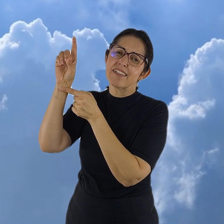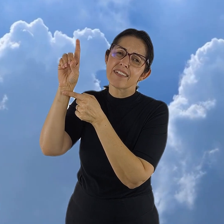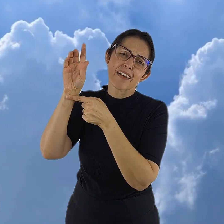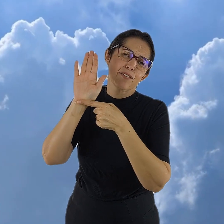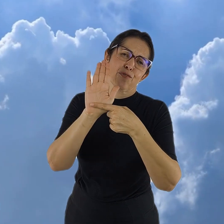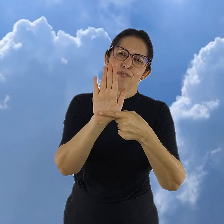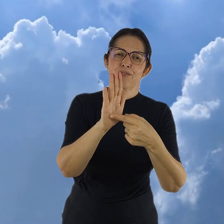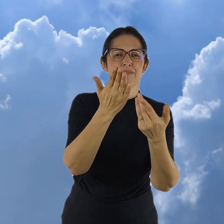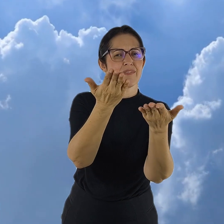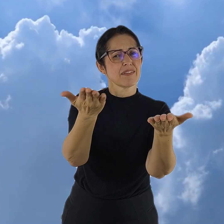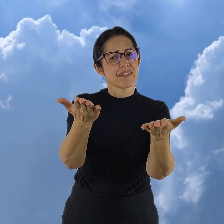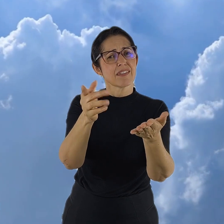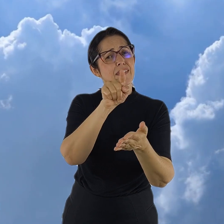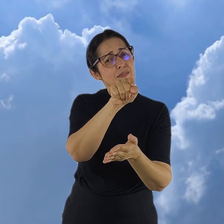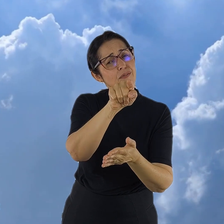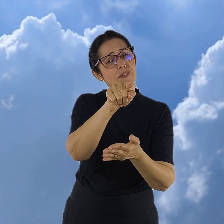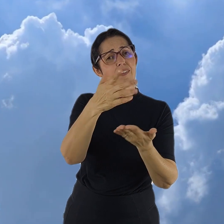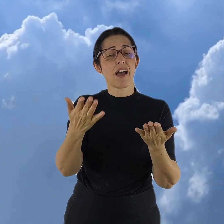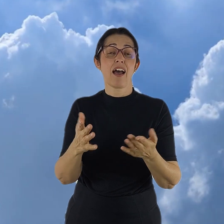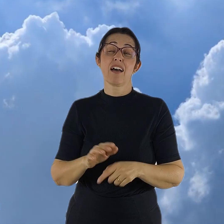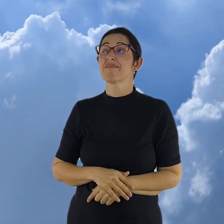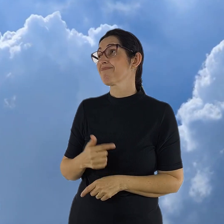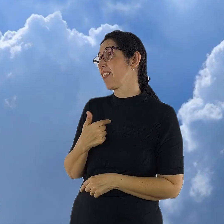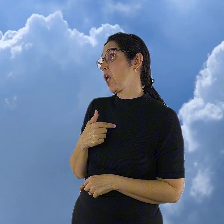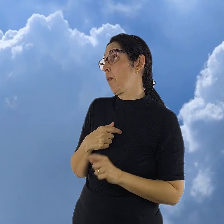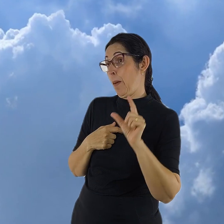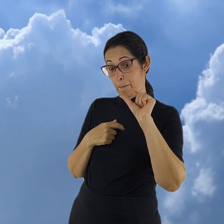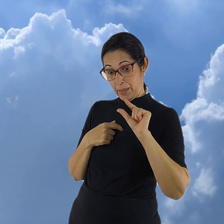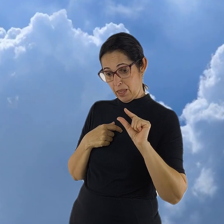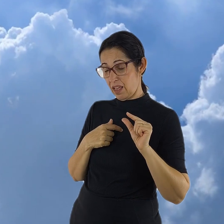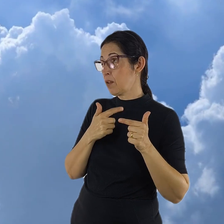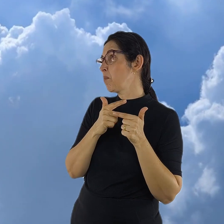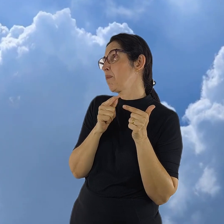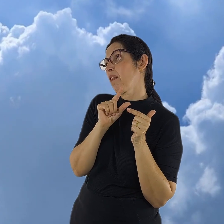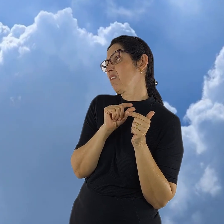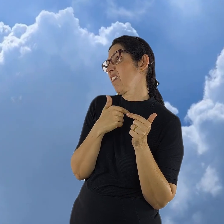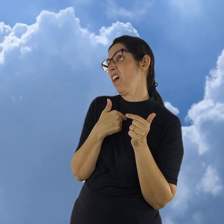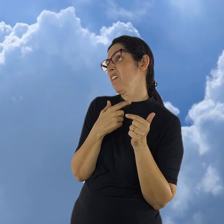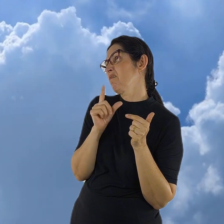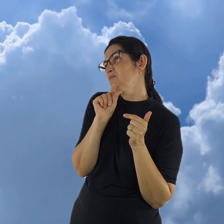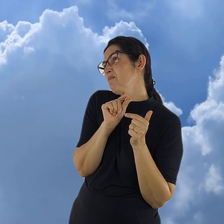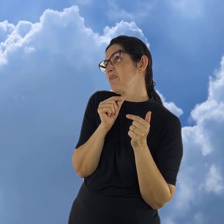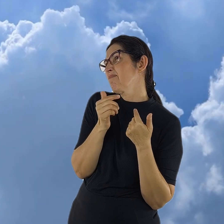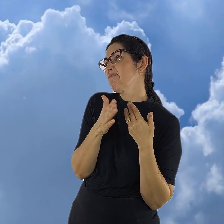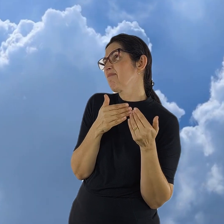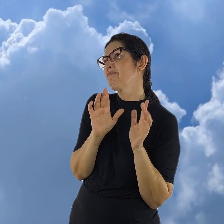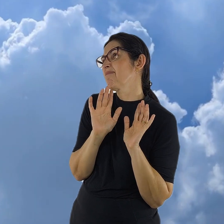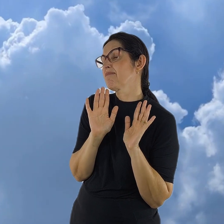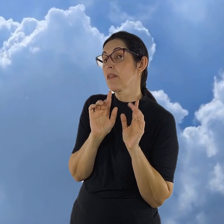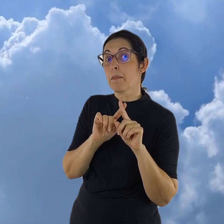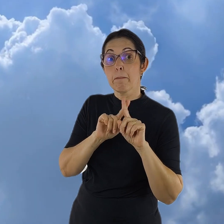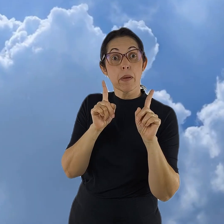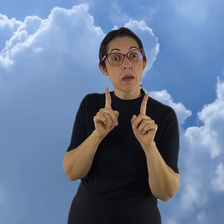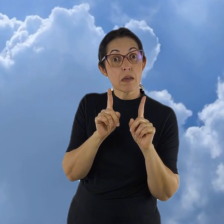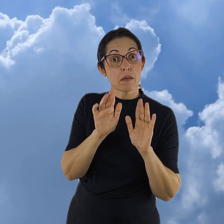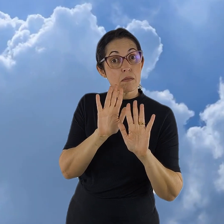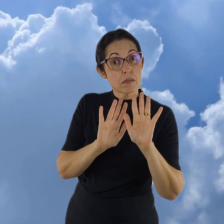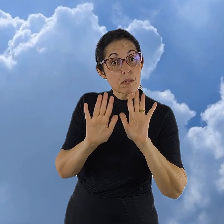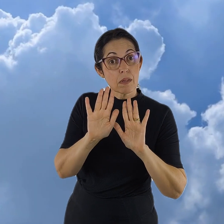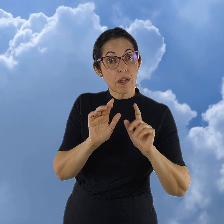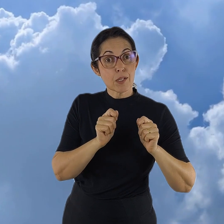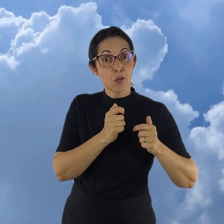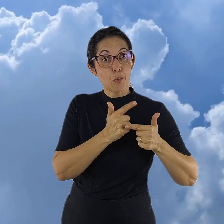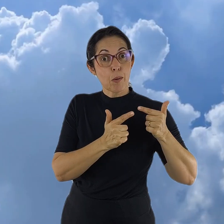te ajudar. Não, mas é pequeno, eu resolvo. É só uma insatisfação. Insatisfações